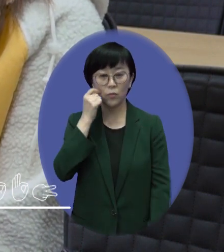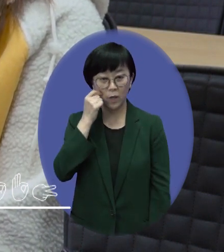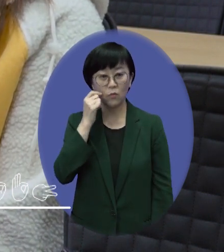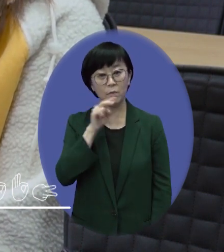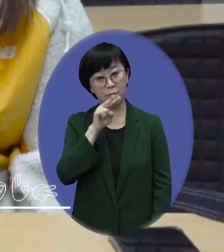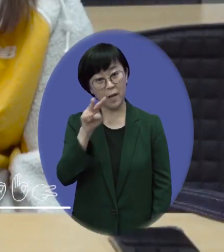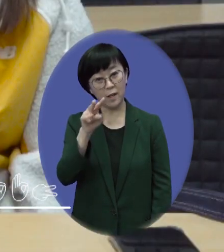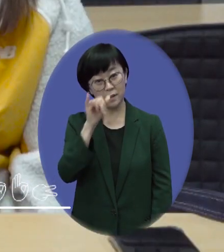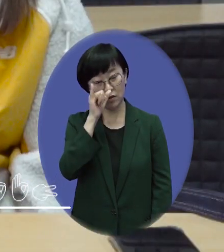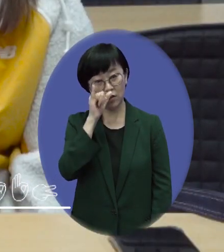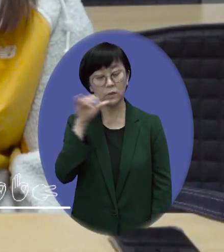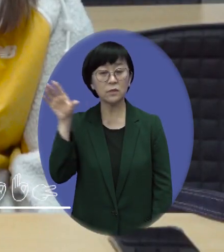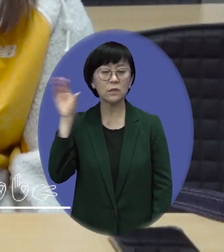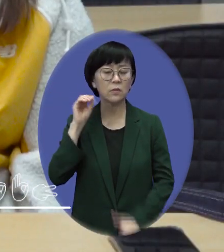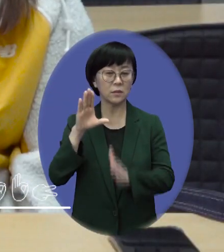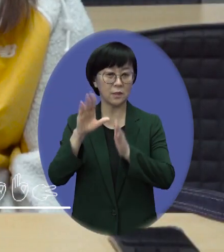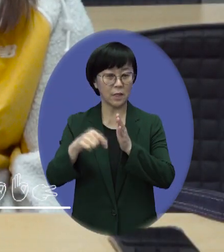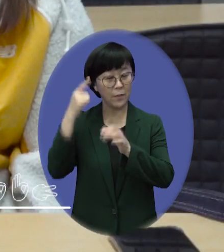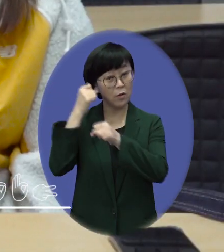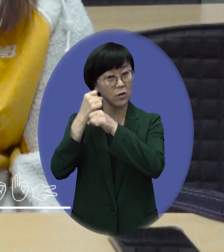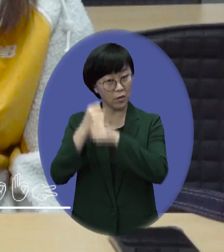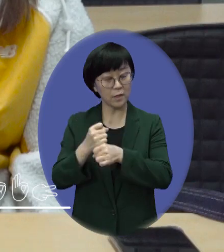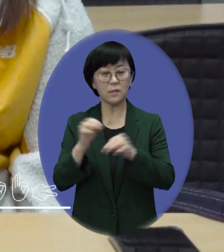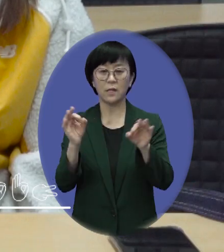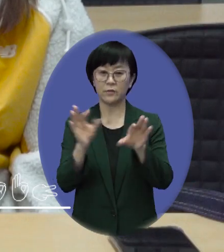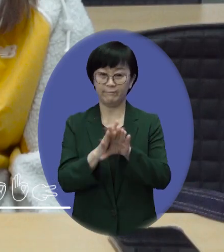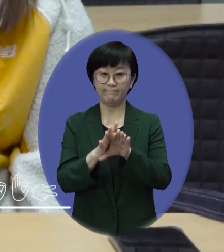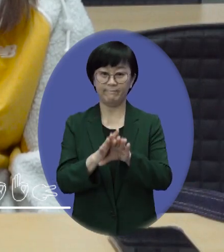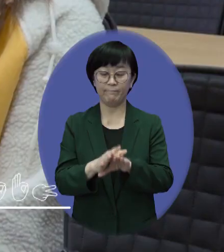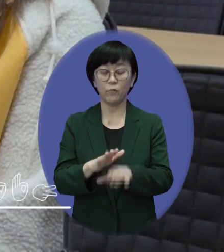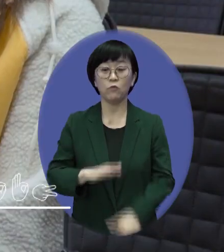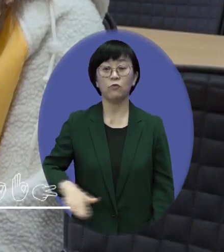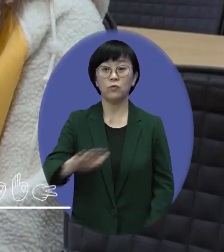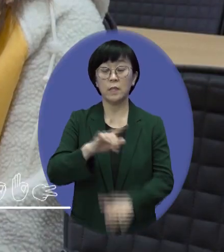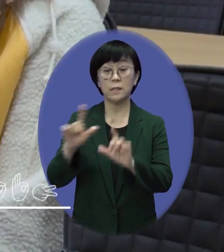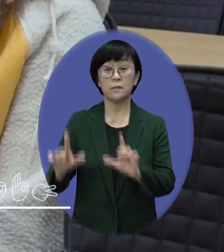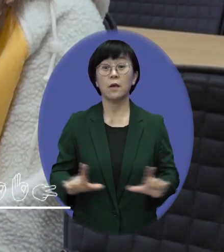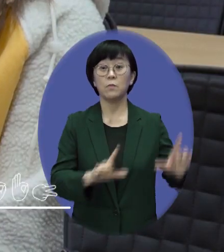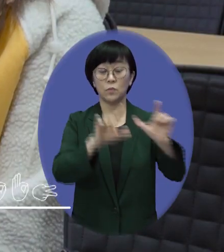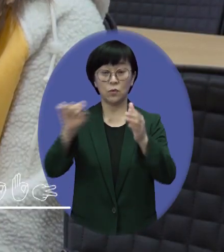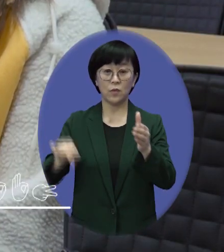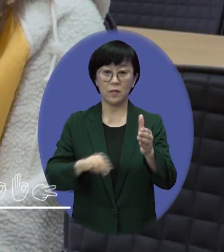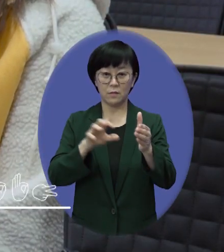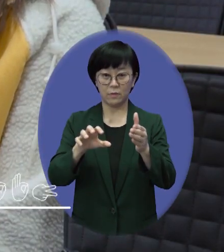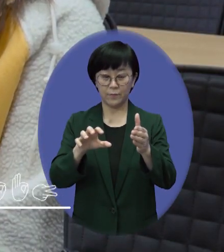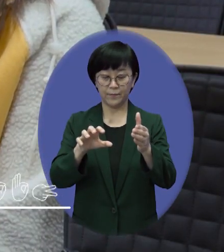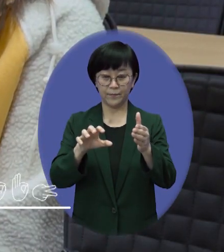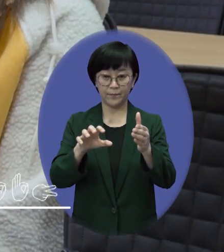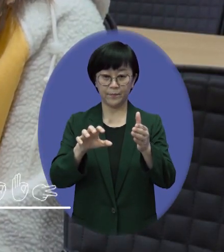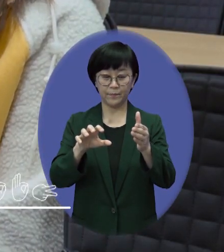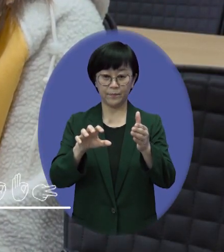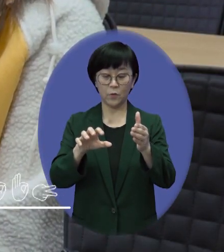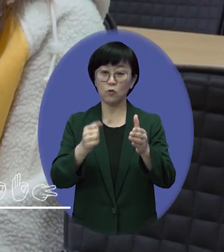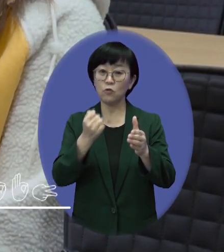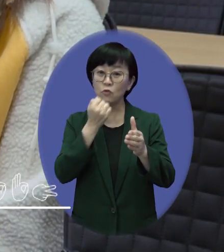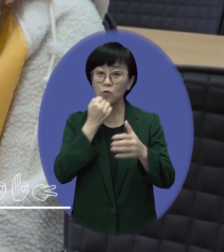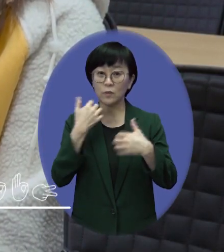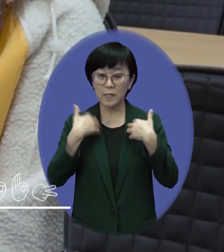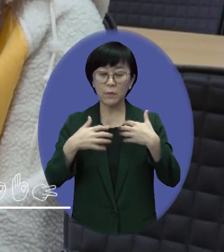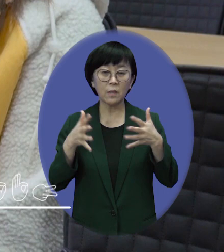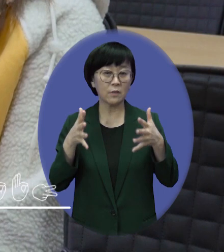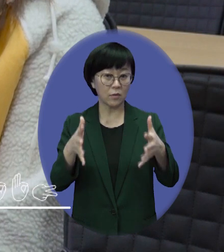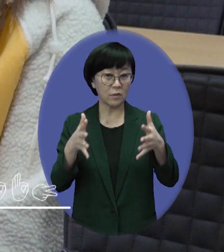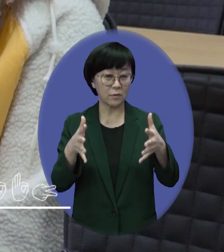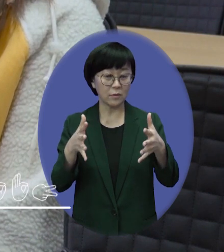보신다고 하더라고요. 그래서 그걸 보는 순간 좀 편견이 많이 깨졌던 것 같아요. 우리 일상 속에서 살아가면서 그냥 웃고